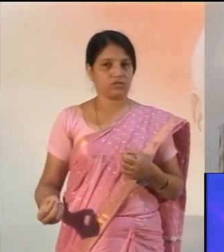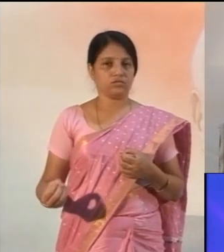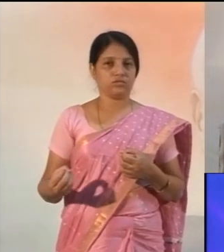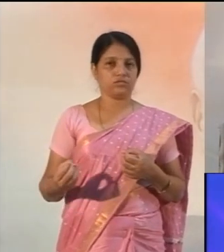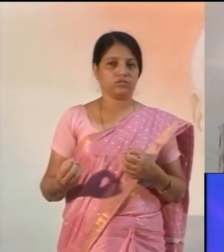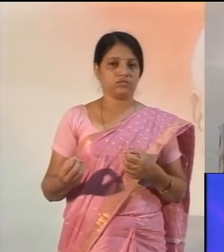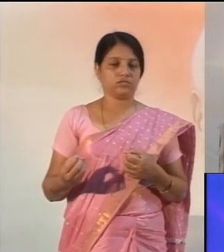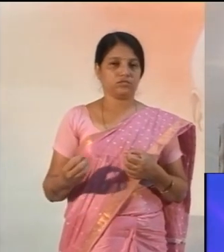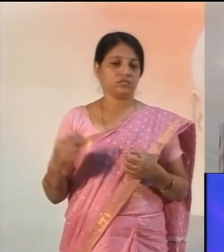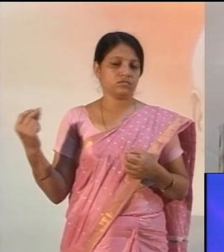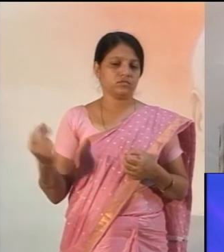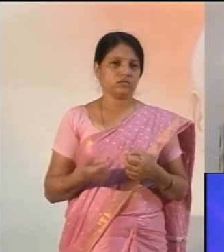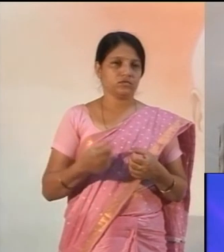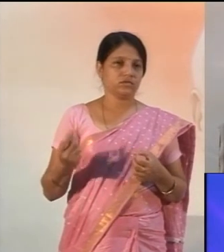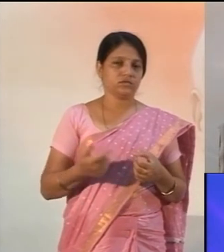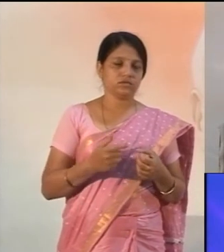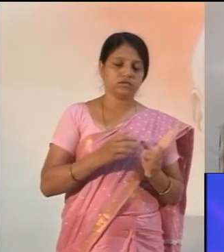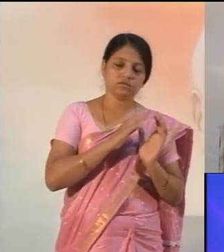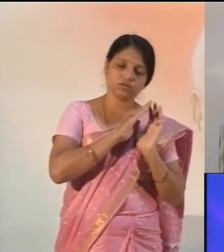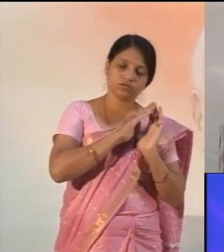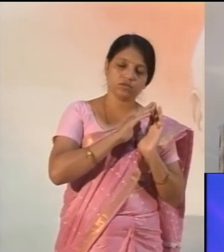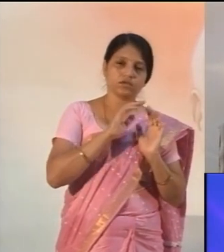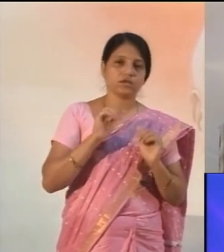जल्दी सोने का प्रयास करें